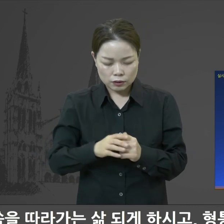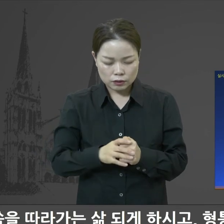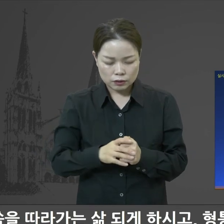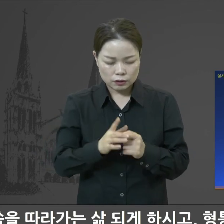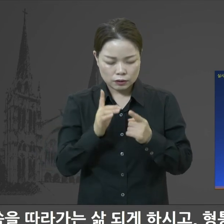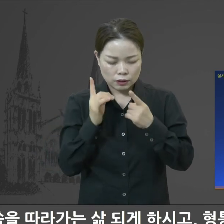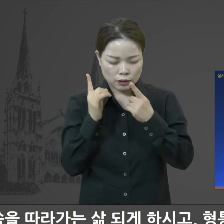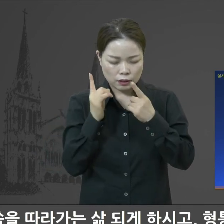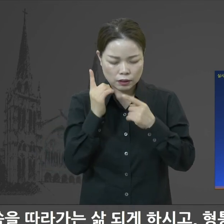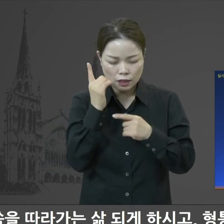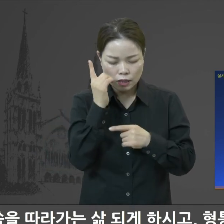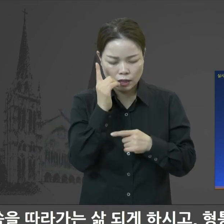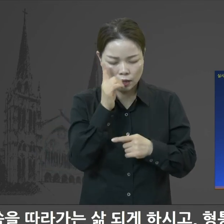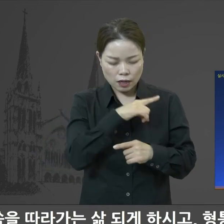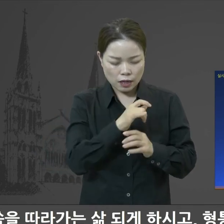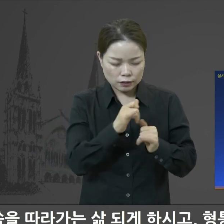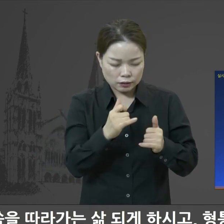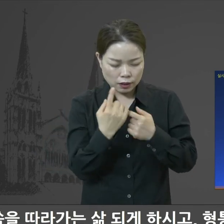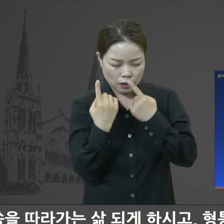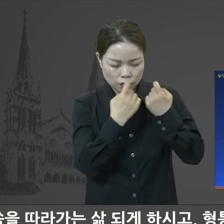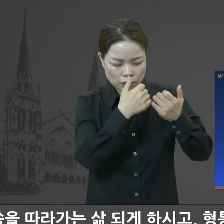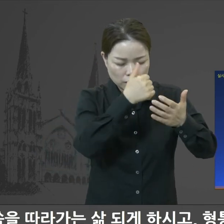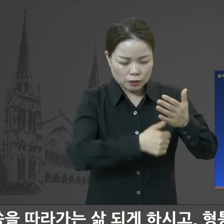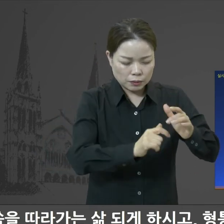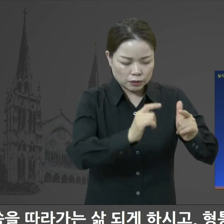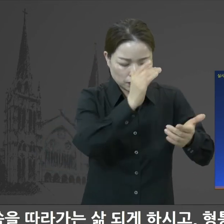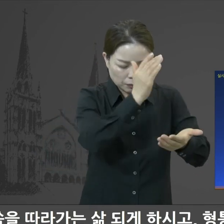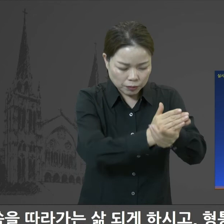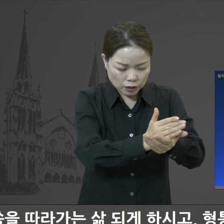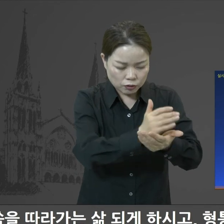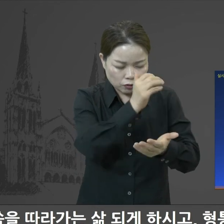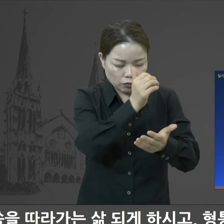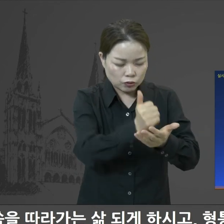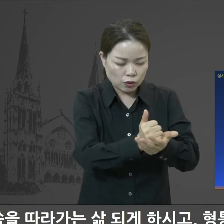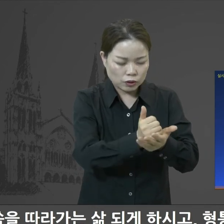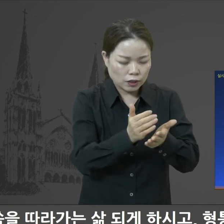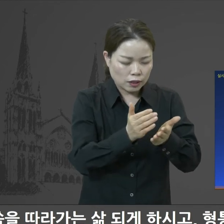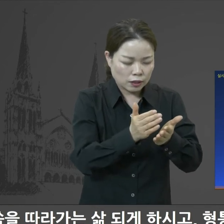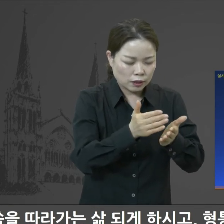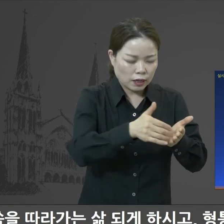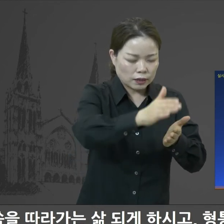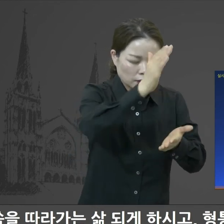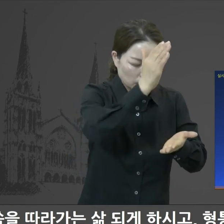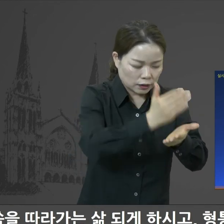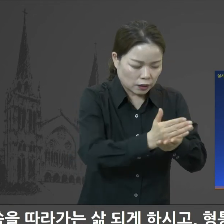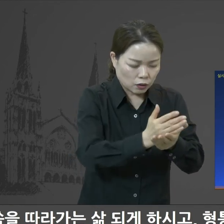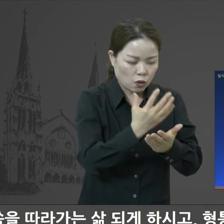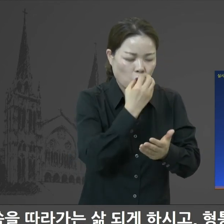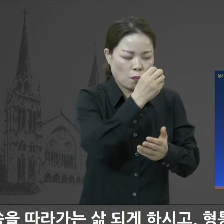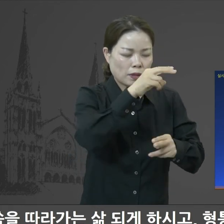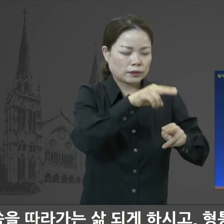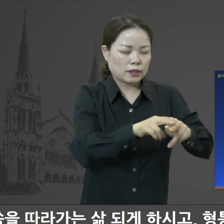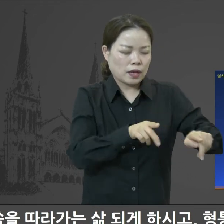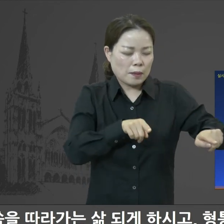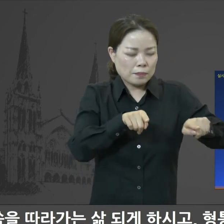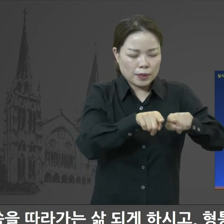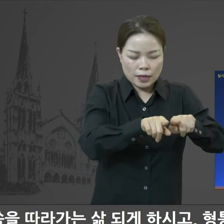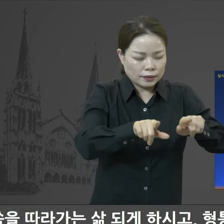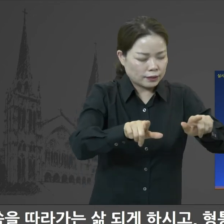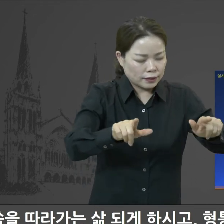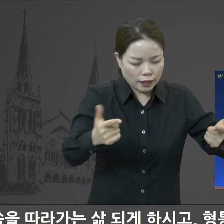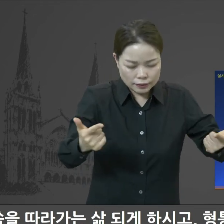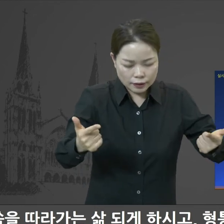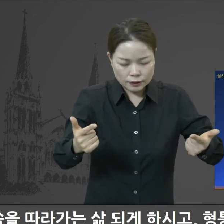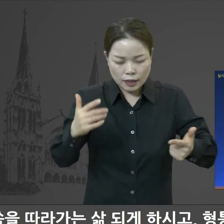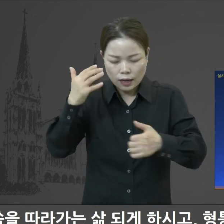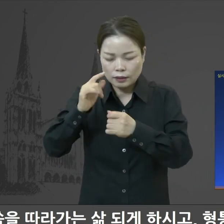따라가지 아니하며 죄인의 길에 서지 아니하며 오만한 자리에 앉지 않는, 그래서 오직 하나님